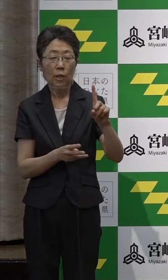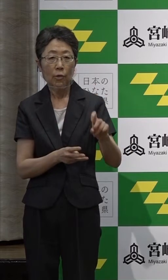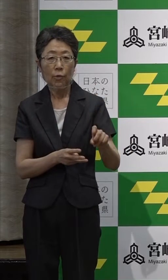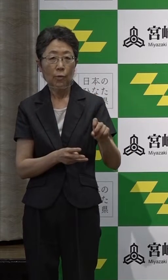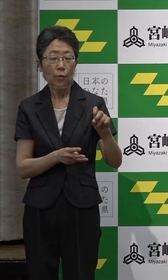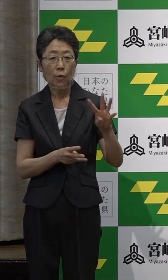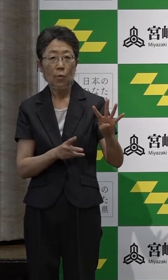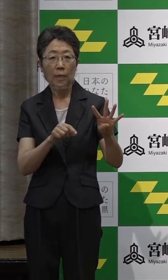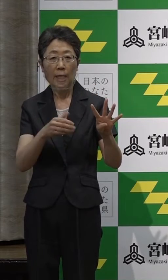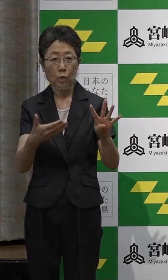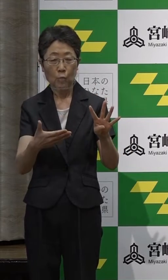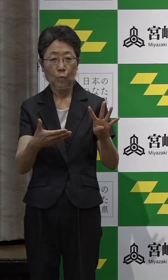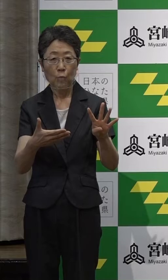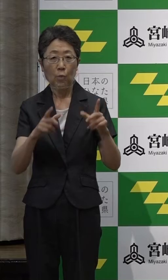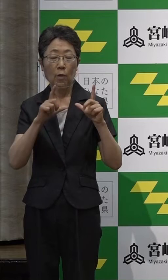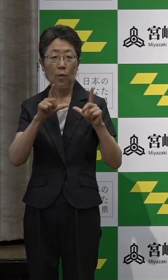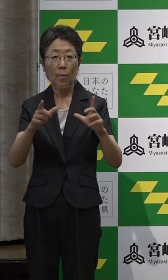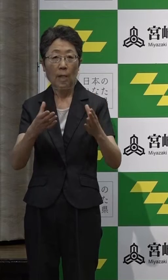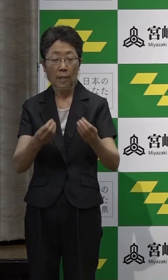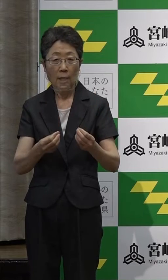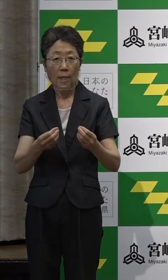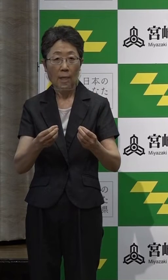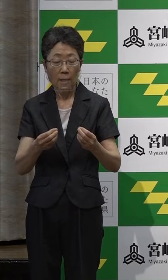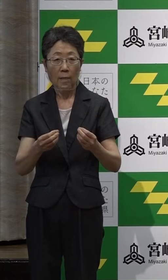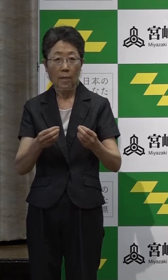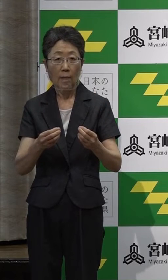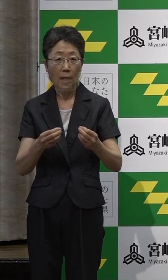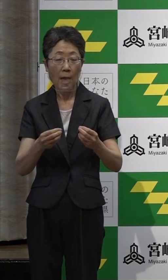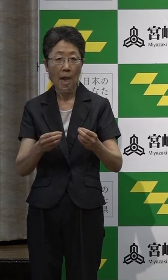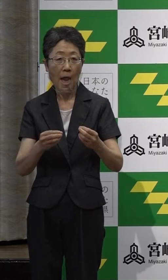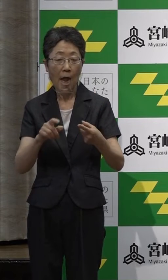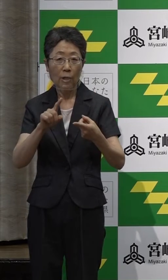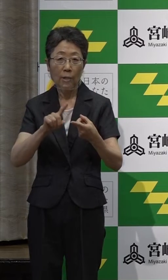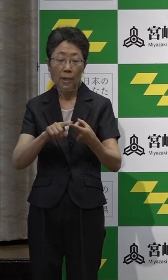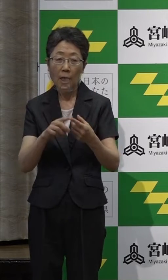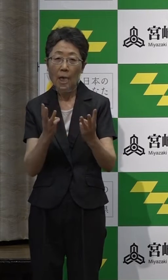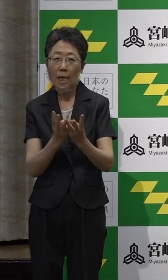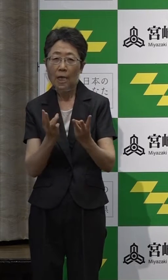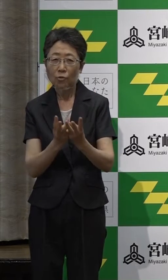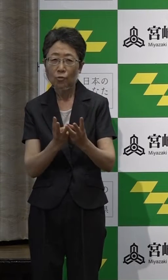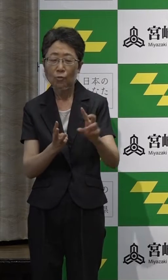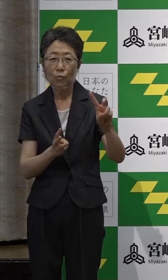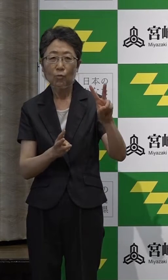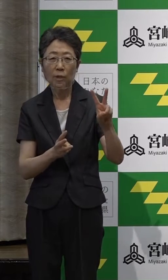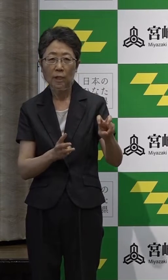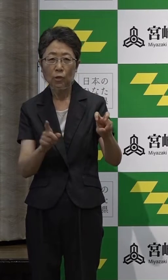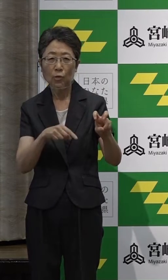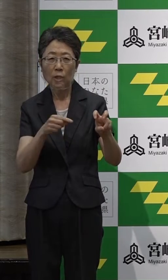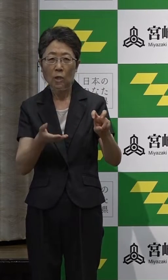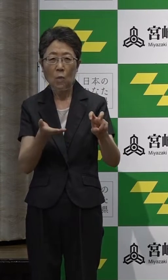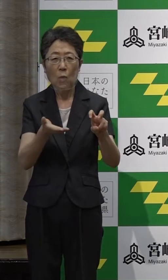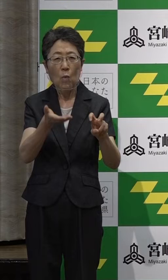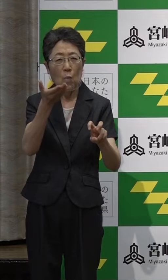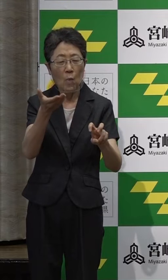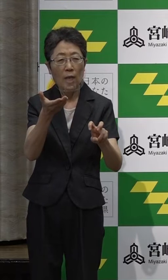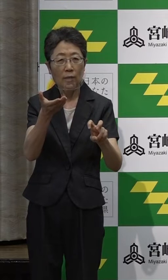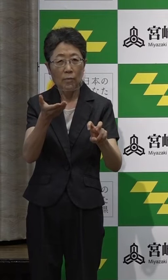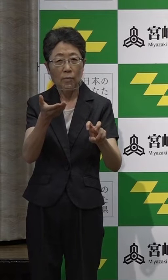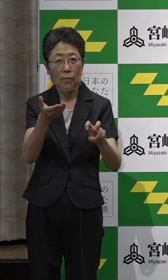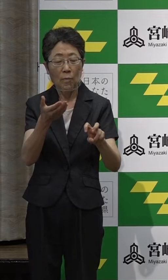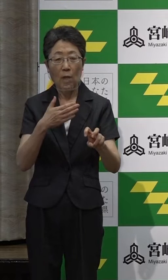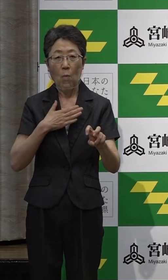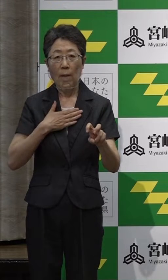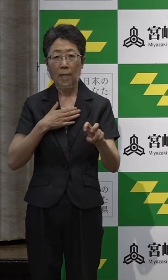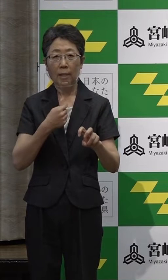ありますが、これが一定の感染者が確認をされたら20を超えるというものが今見えてきている状況であります